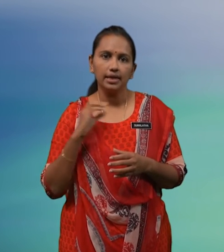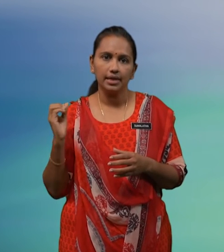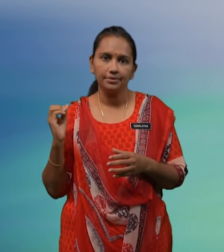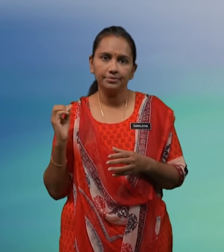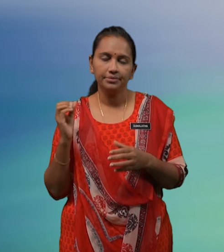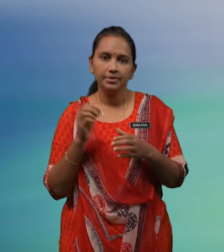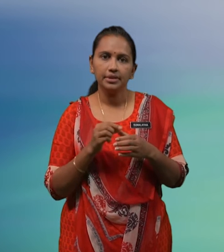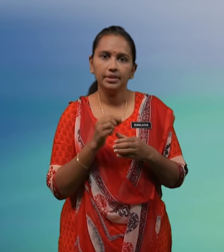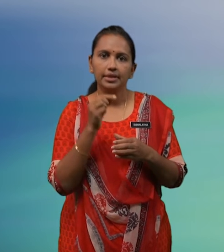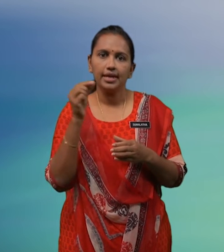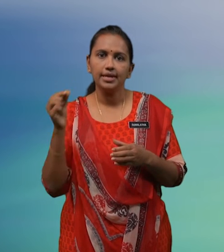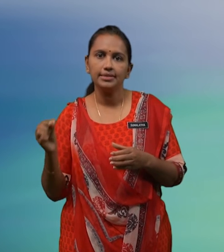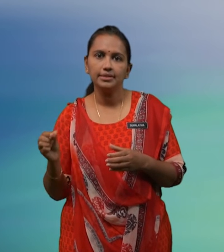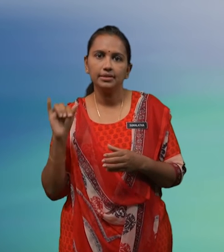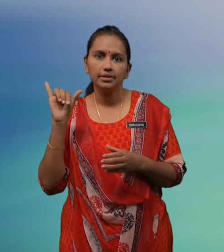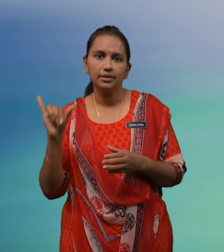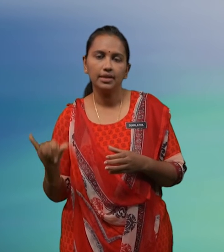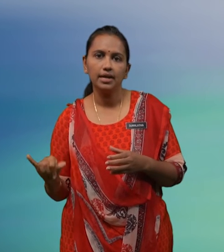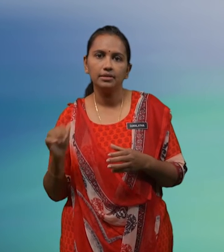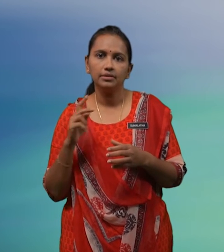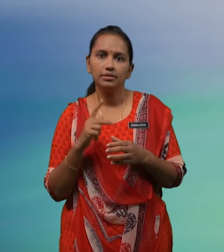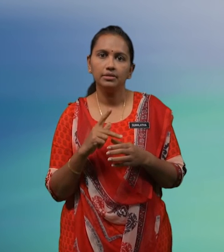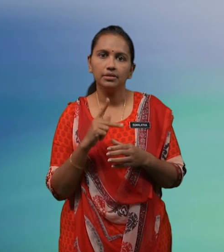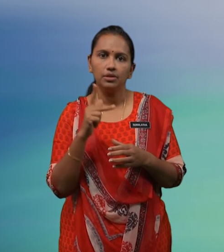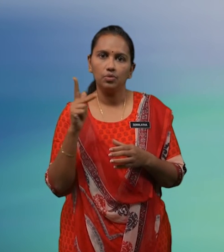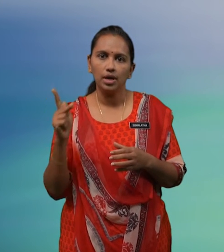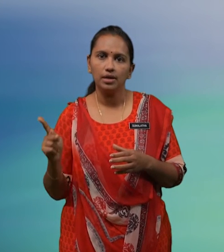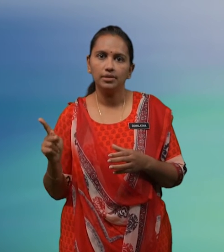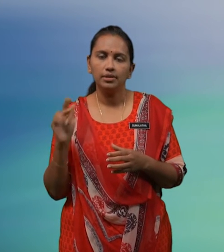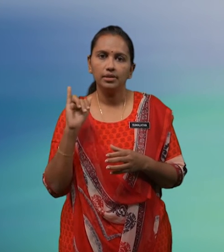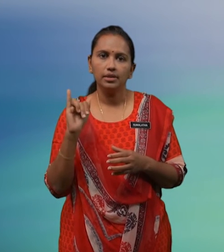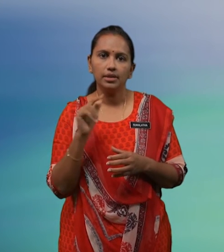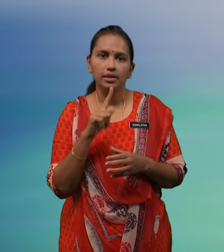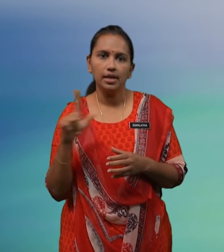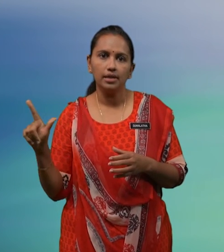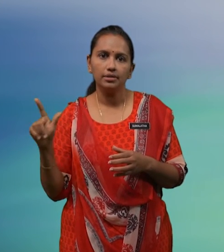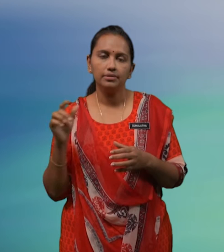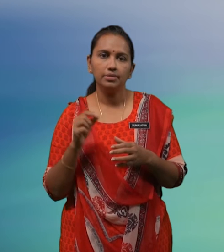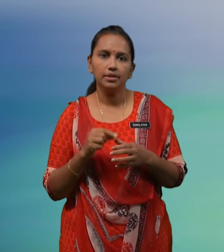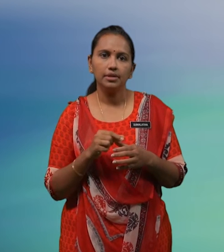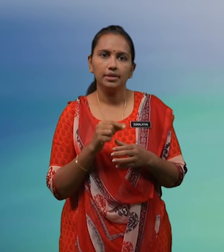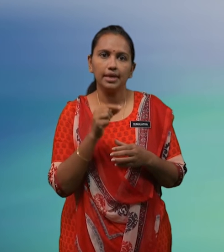dan gas yang keluar ialah